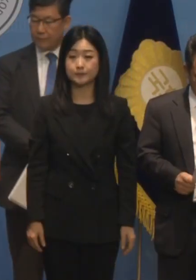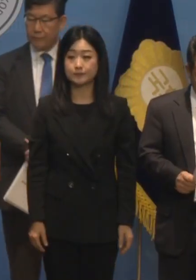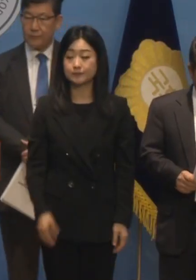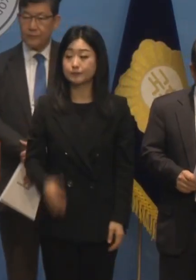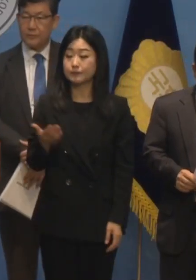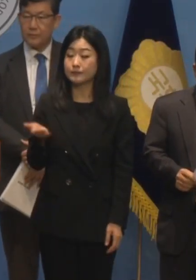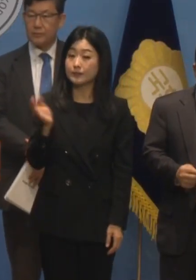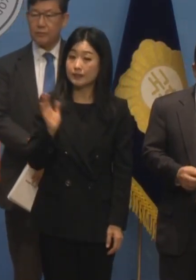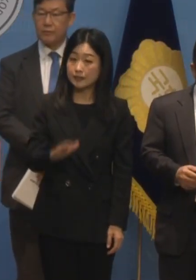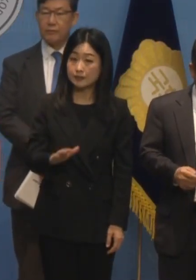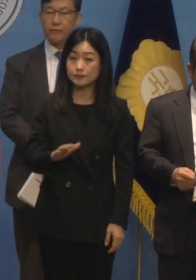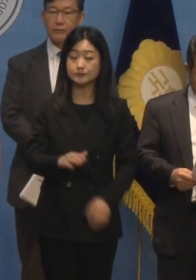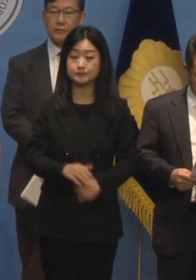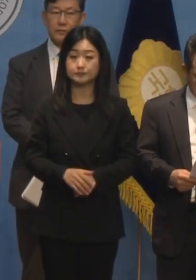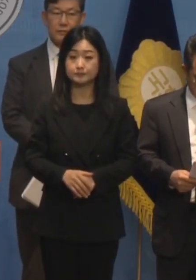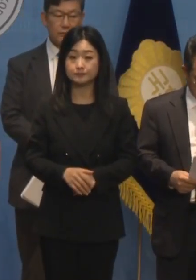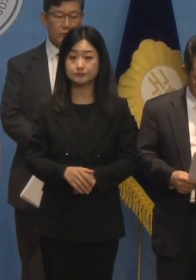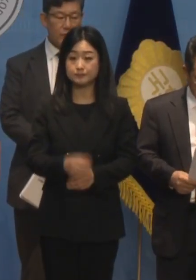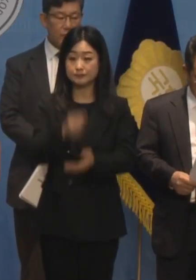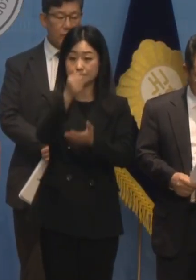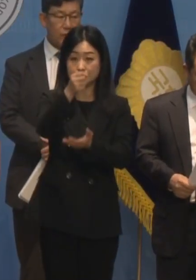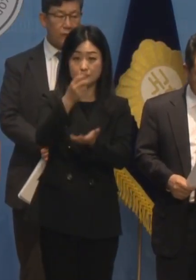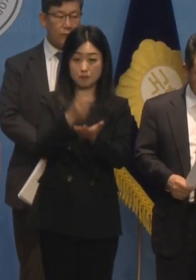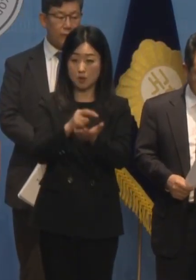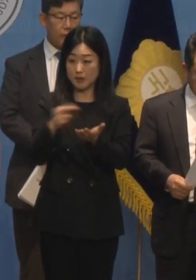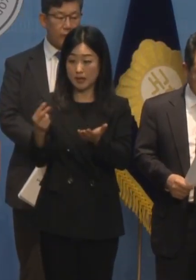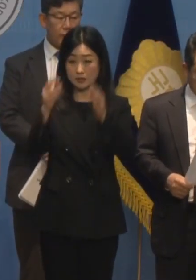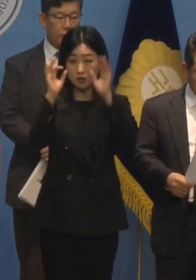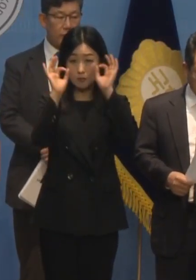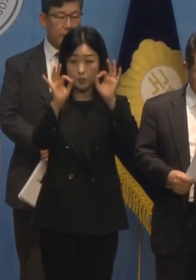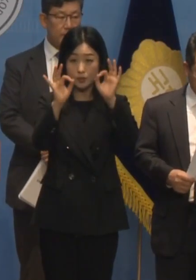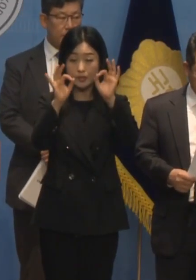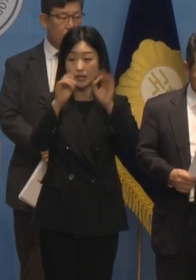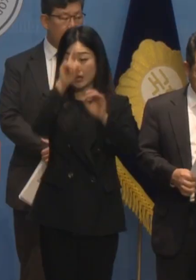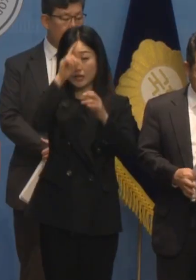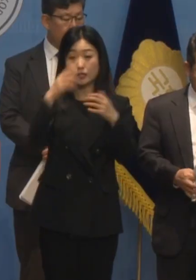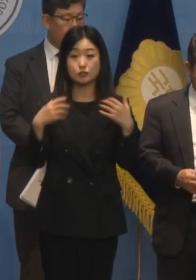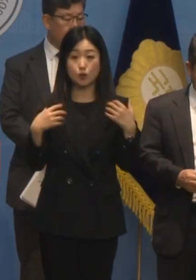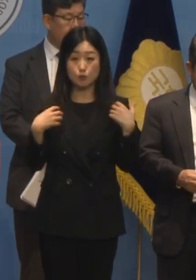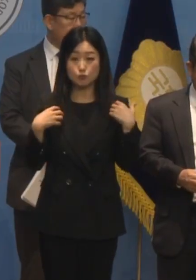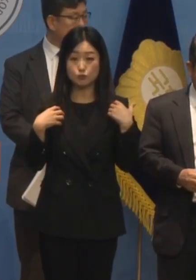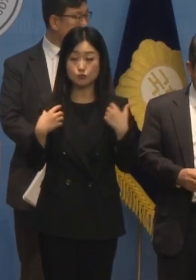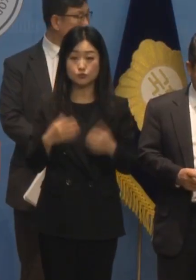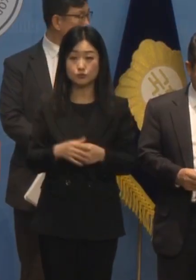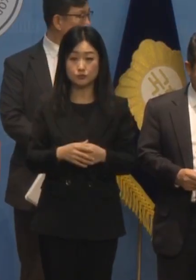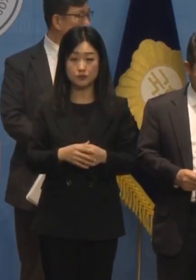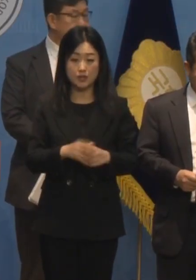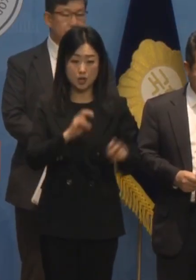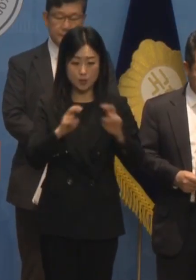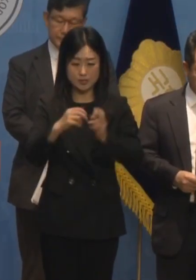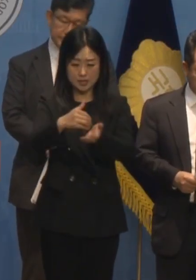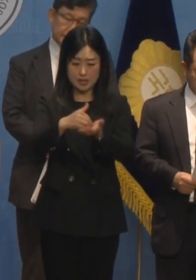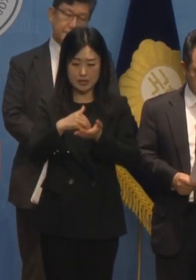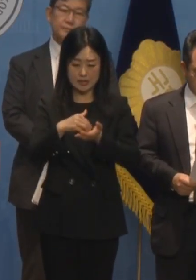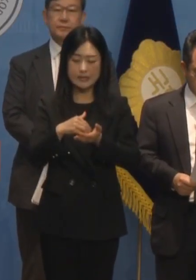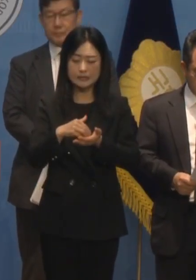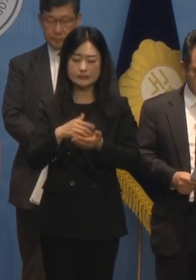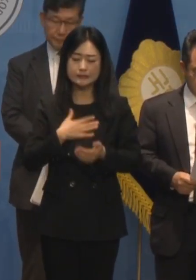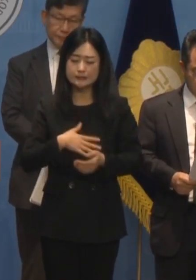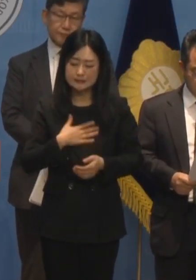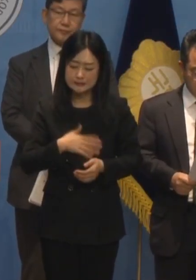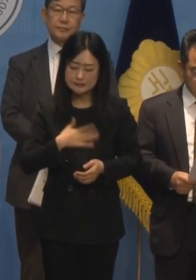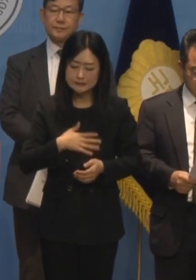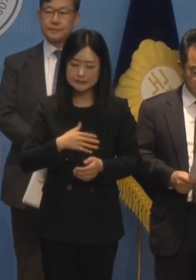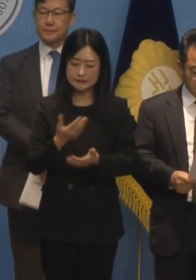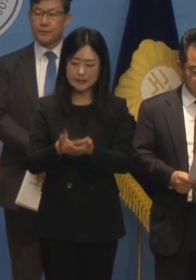그럼에도 불구하고 이번 자본시장법 개정은 정부가 재개 요구에 굴복하며 실질적인 개혁을